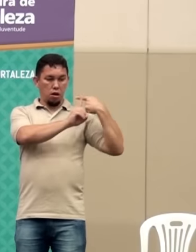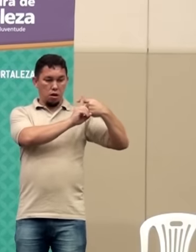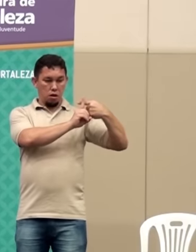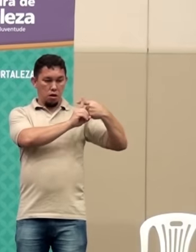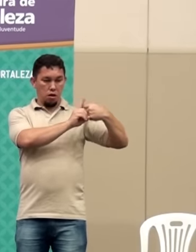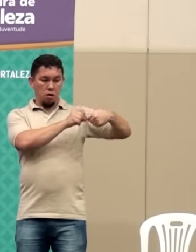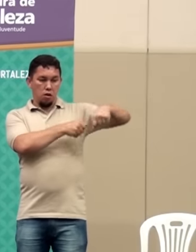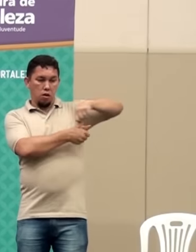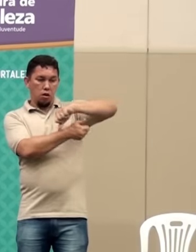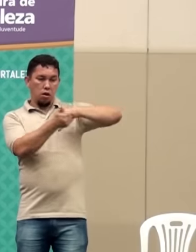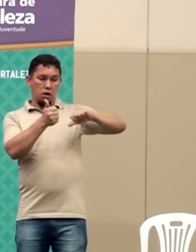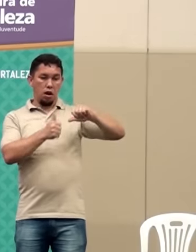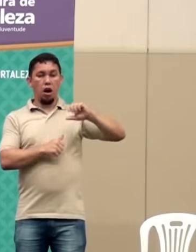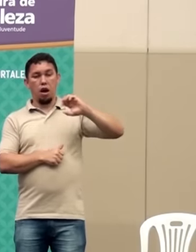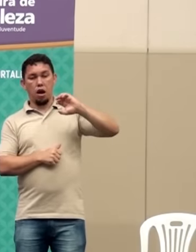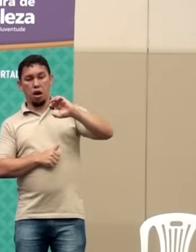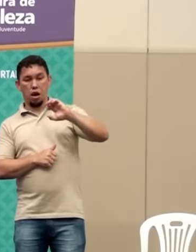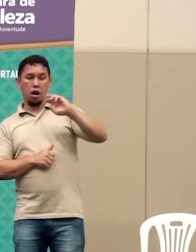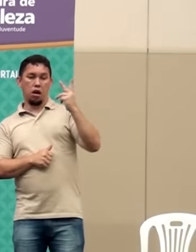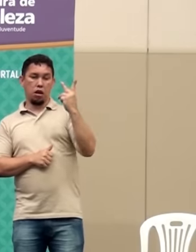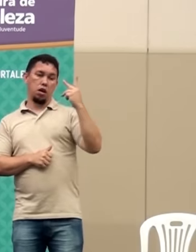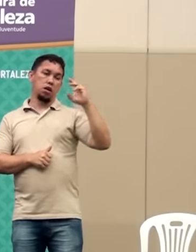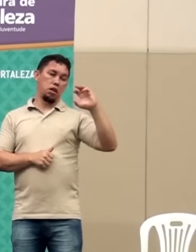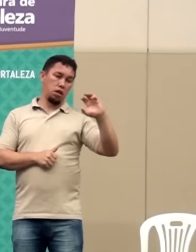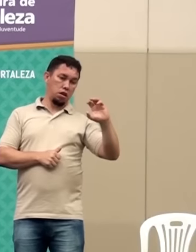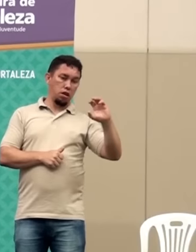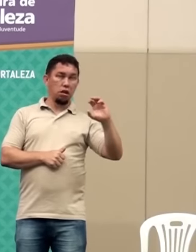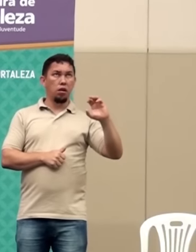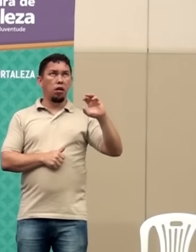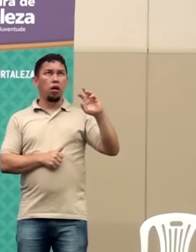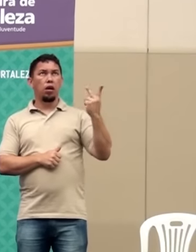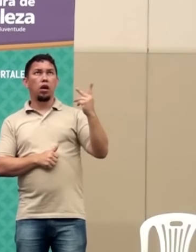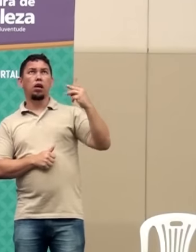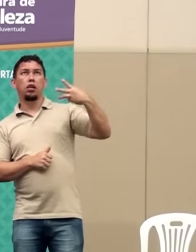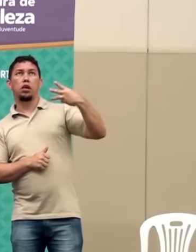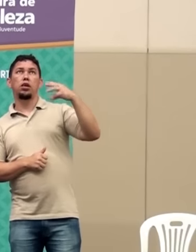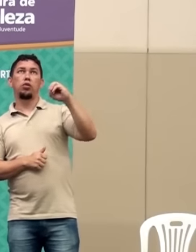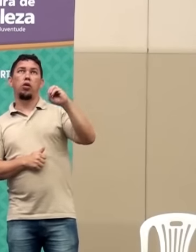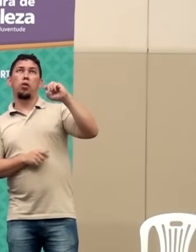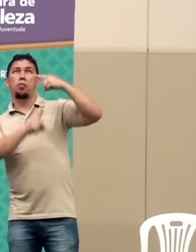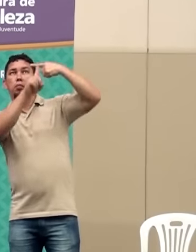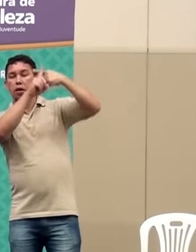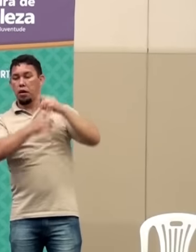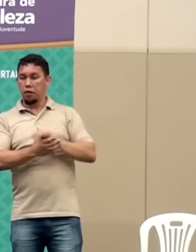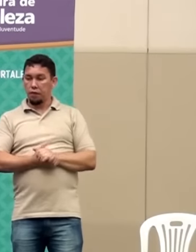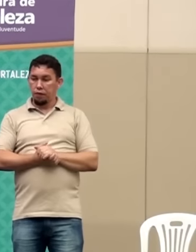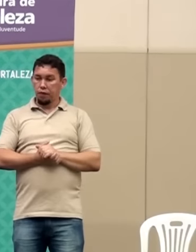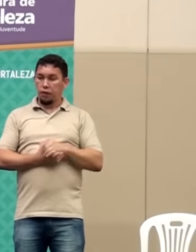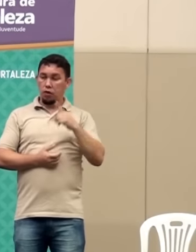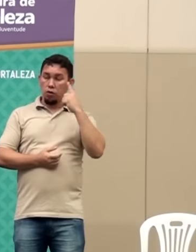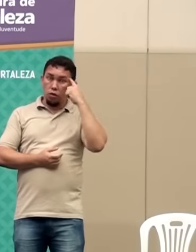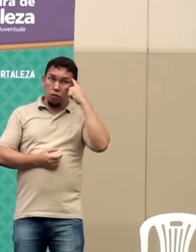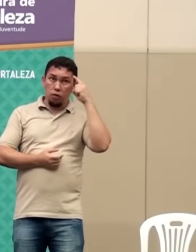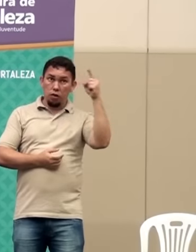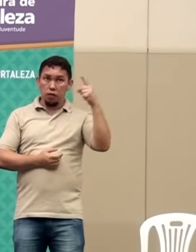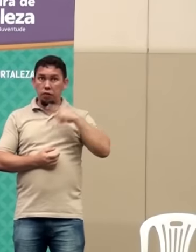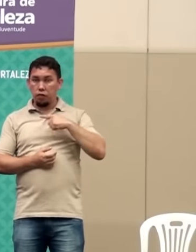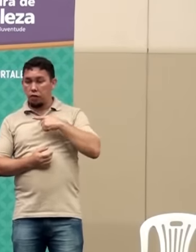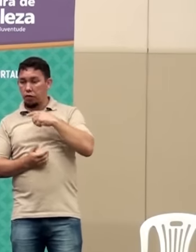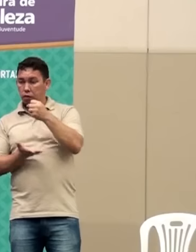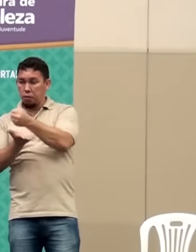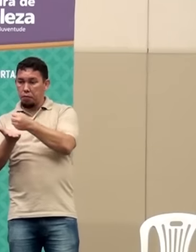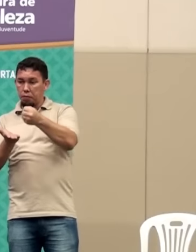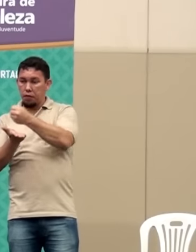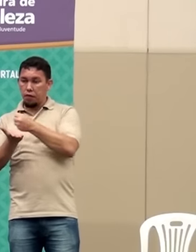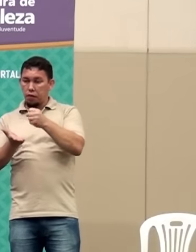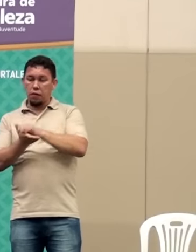em H3O+. Quando falar de base, qual é o íon que vai vir na sua mente? OH-, tá? O